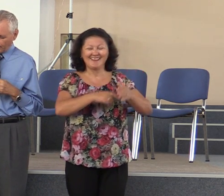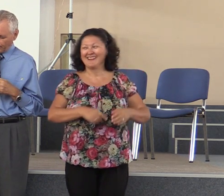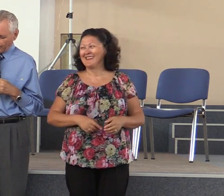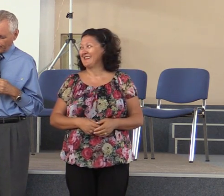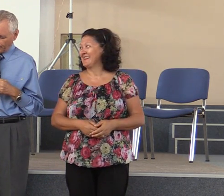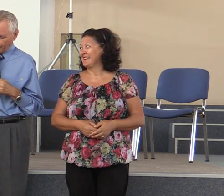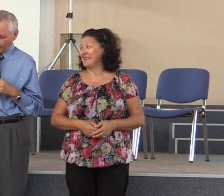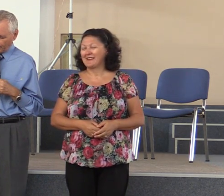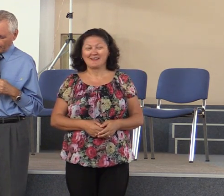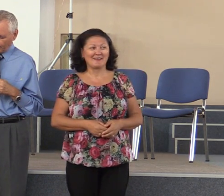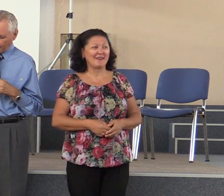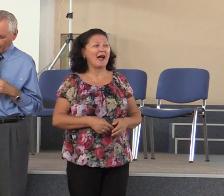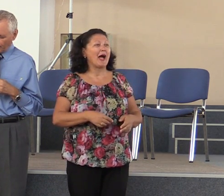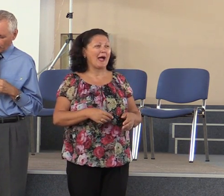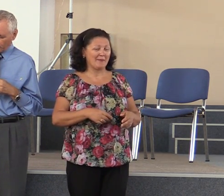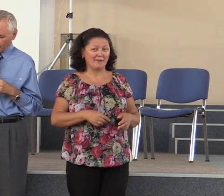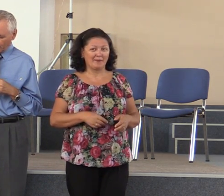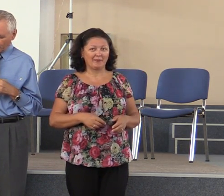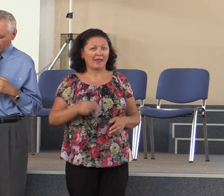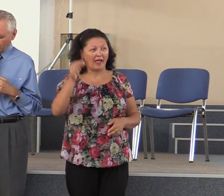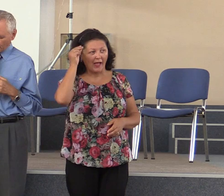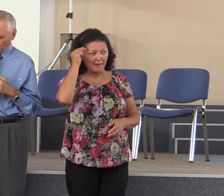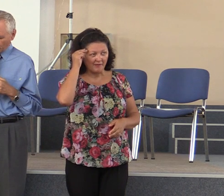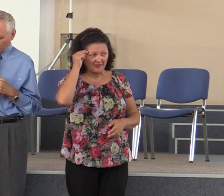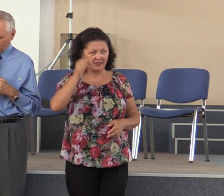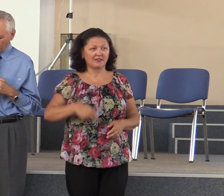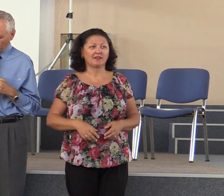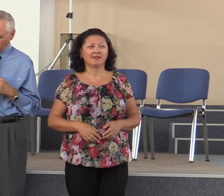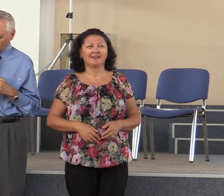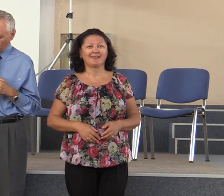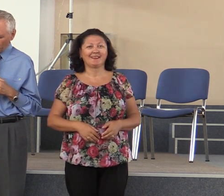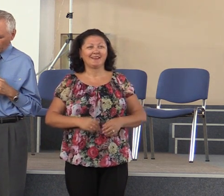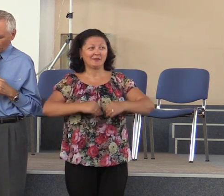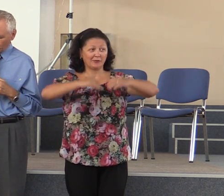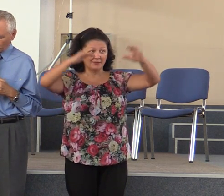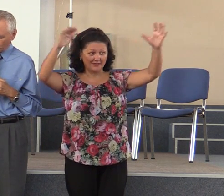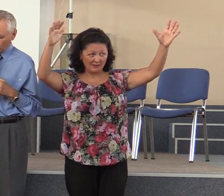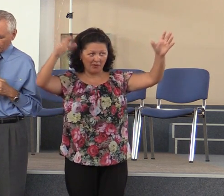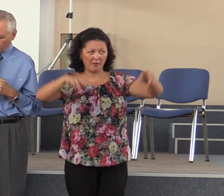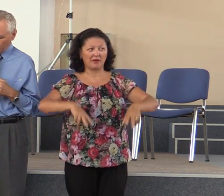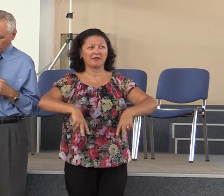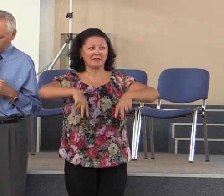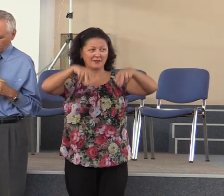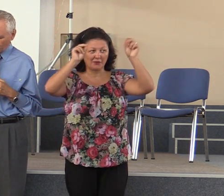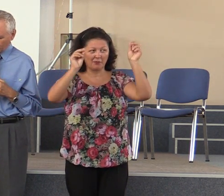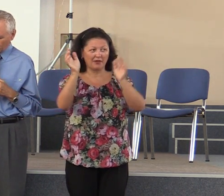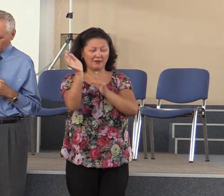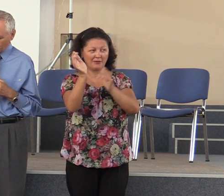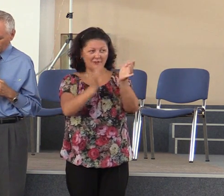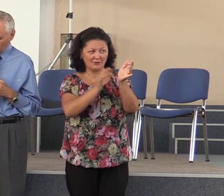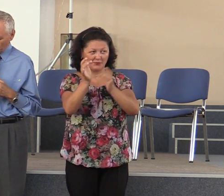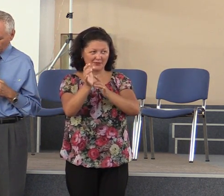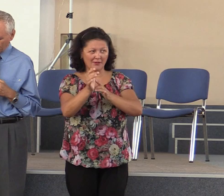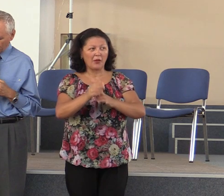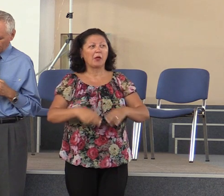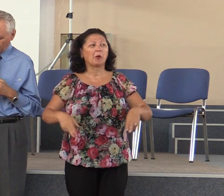Jesus will transform our lives. Și am învățat că cu cât este mai mare descoperirea lui Isus, cu atât mai mult viețile noastre vor